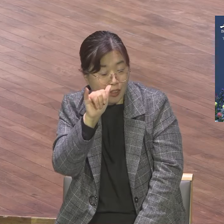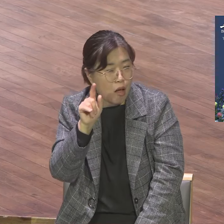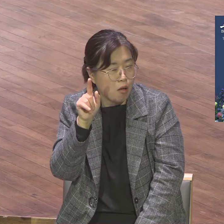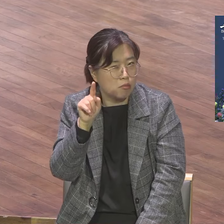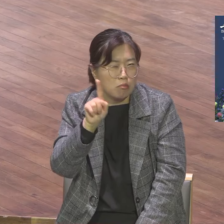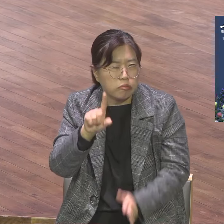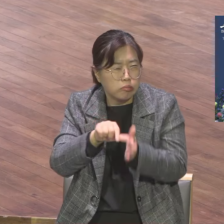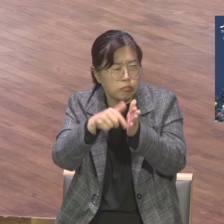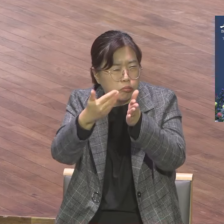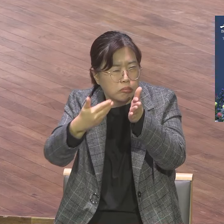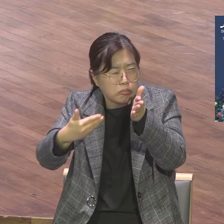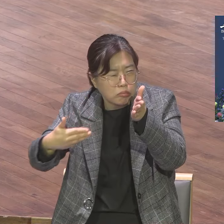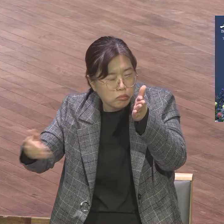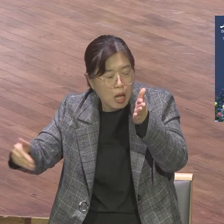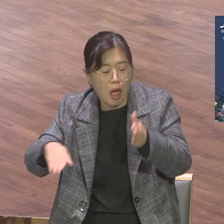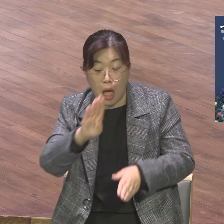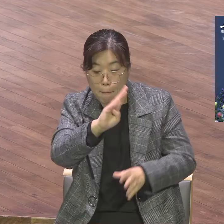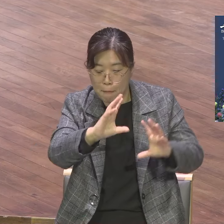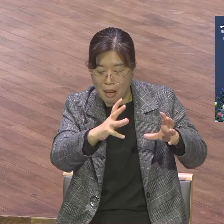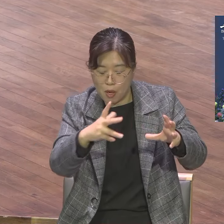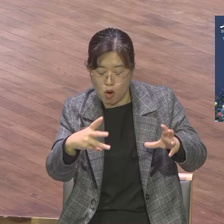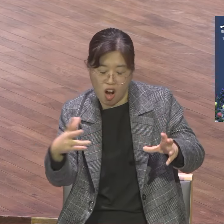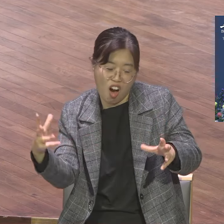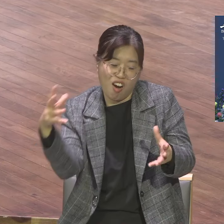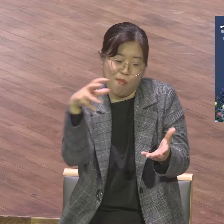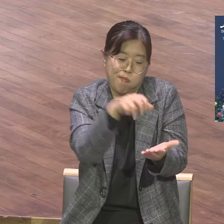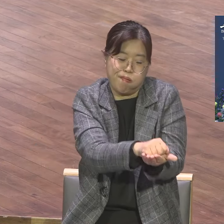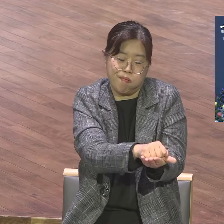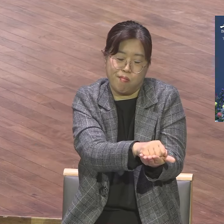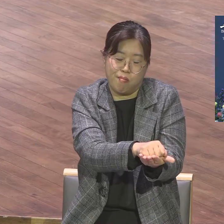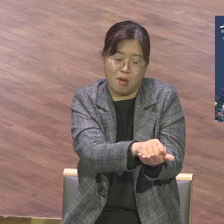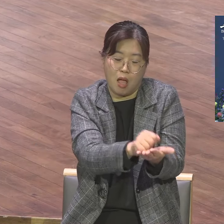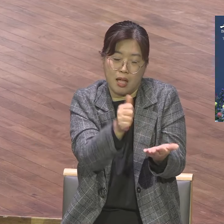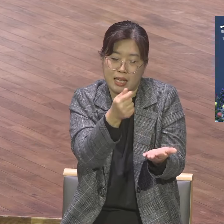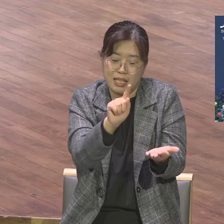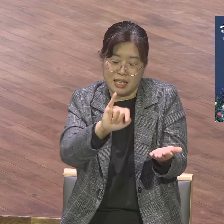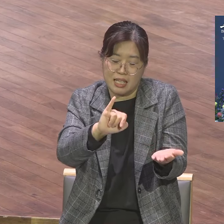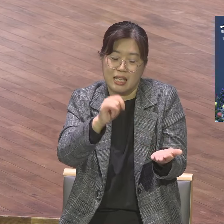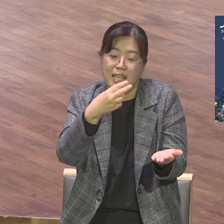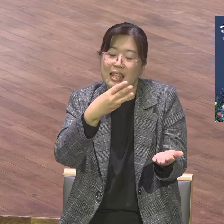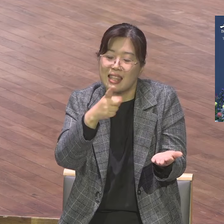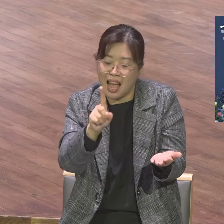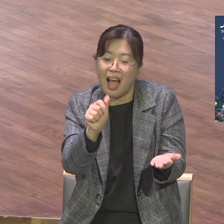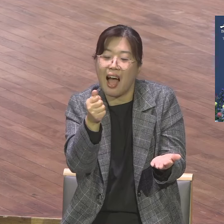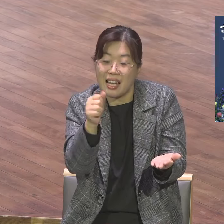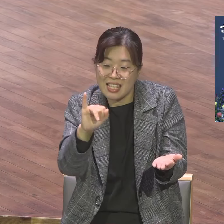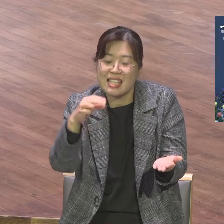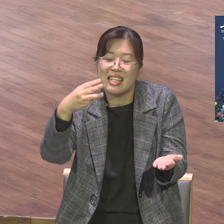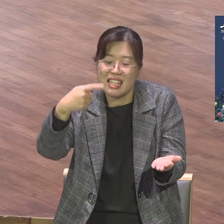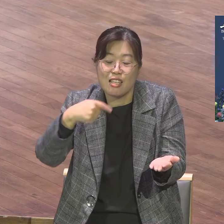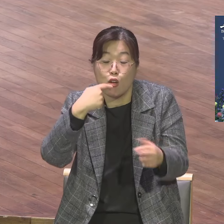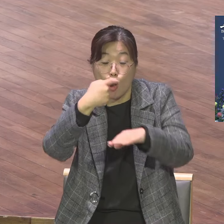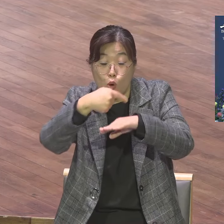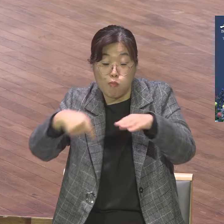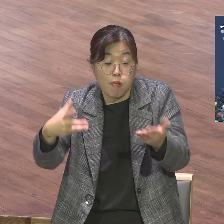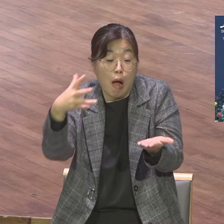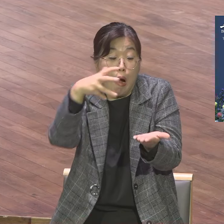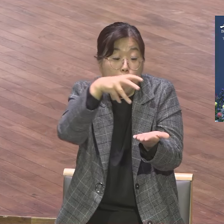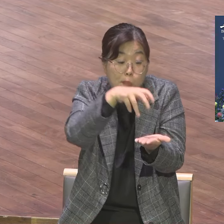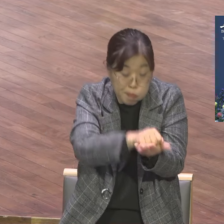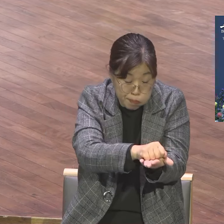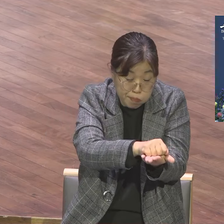천 년이 지난 시점에 신 바벨론 왕국이 세워진 거예요. 이스라엘이 바벨론의 포로가 되었다고 말할